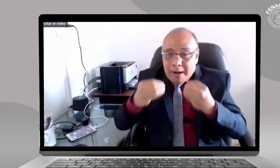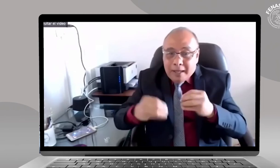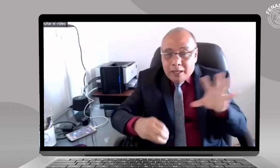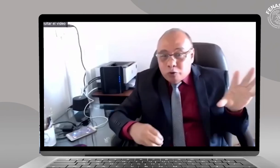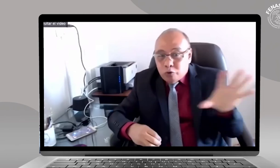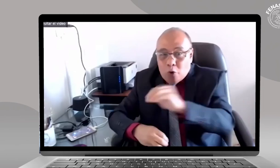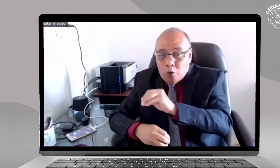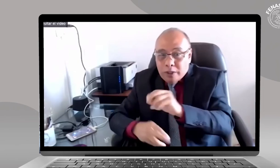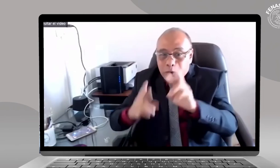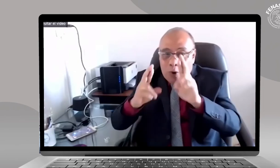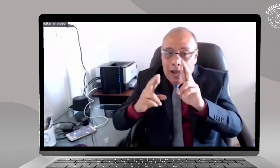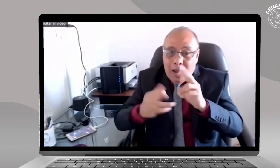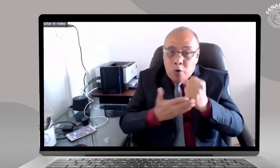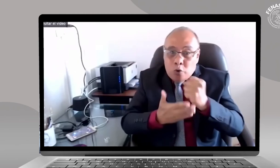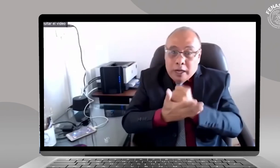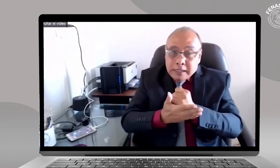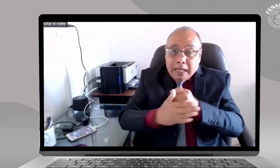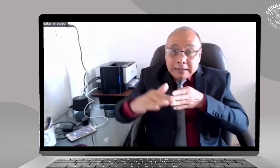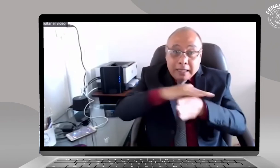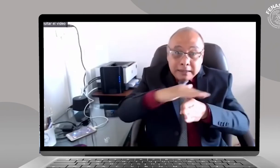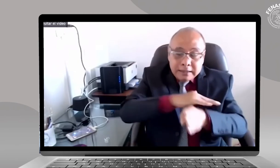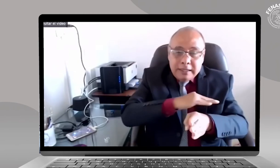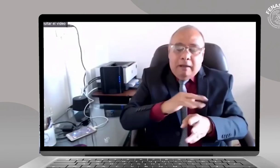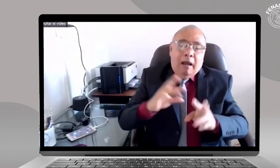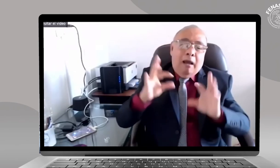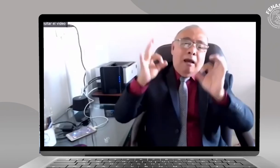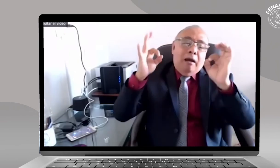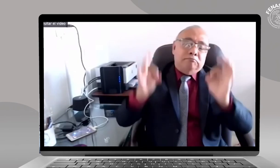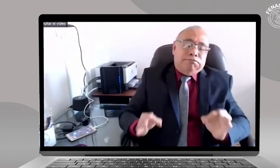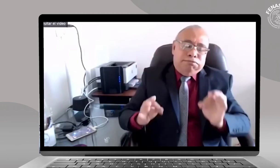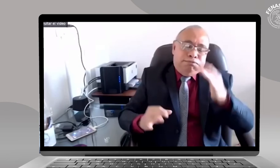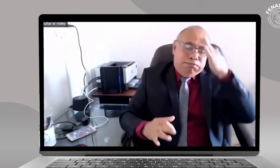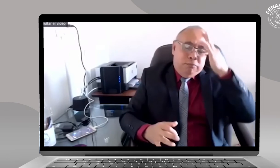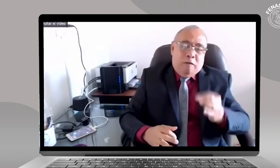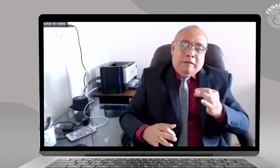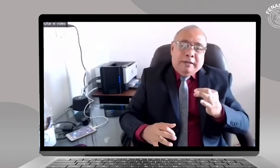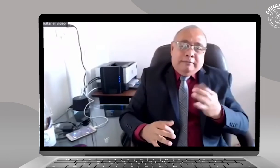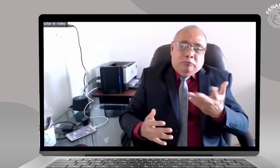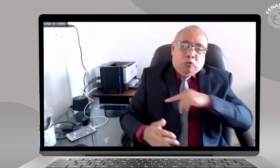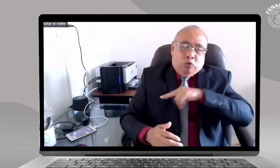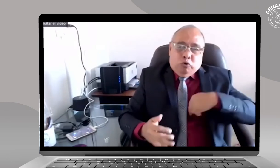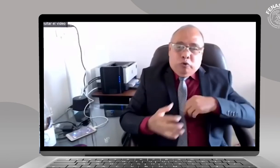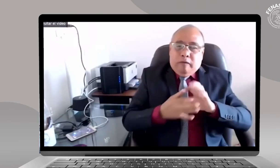al adquirir este servicio, pretende que finalmente sus notarías asociadas cuenten con accesibilidad.